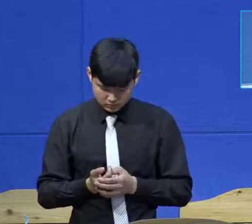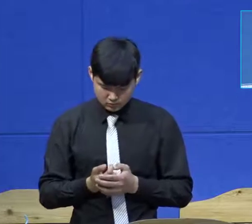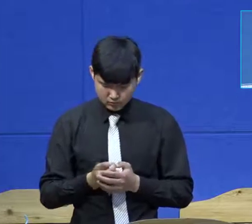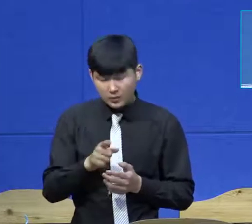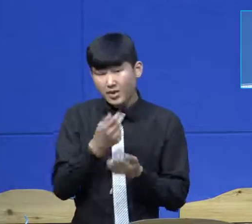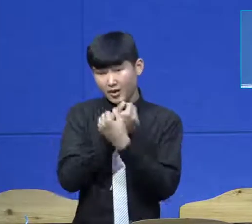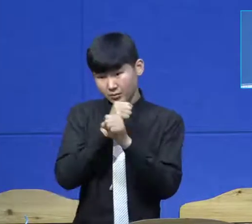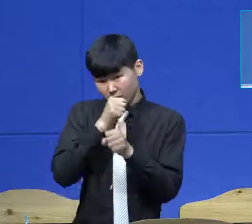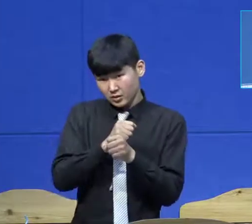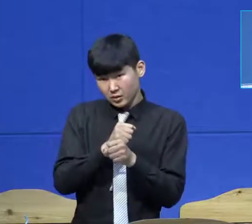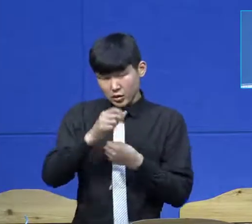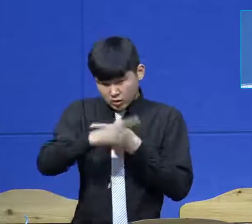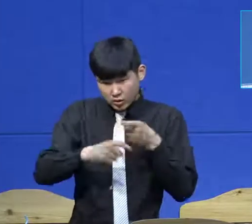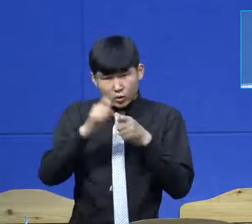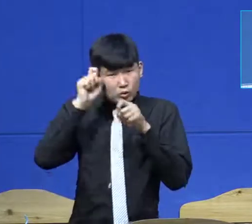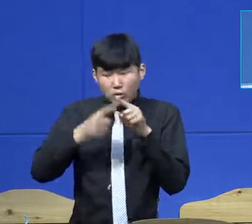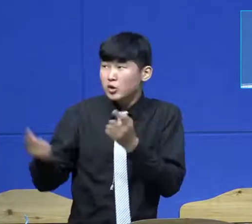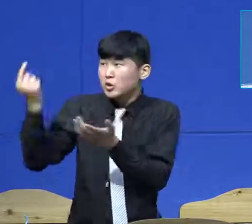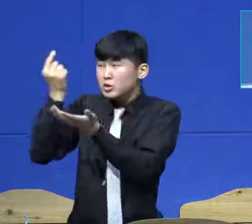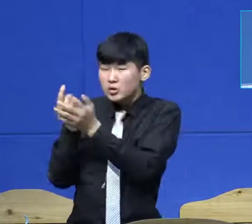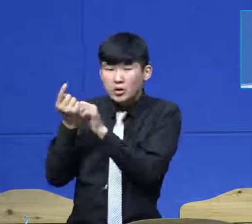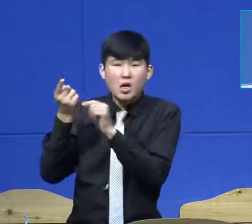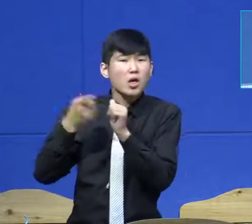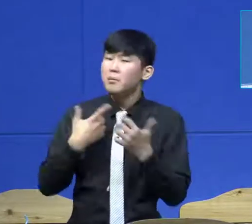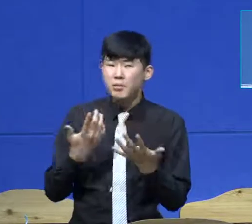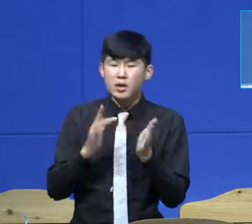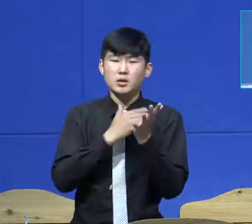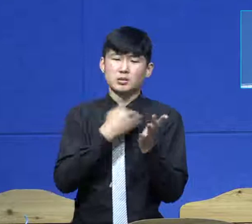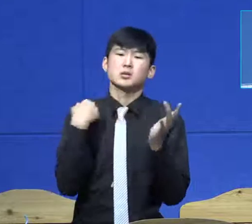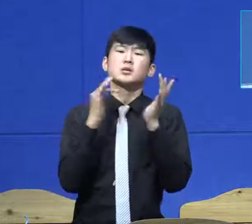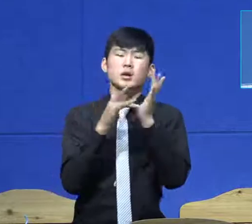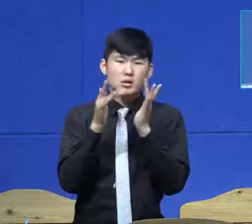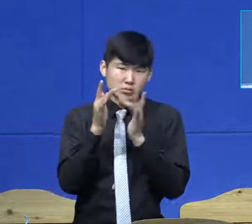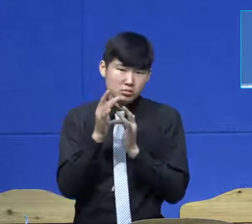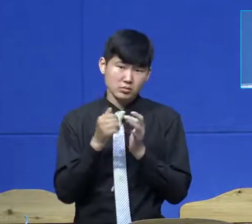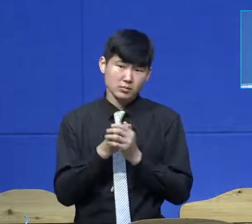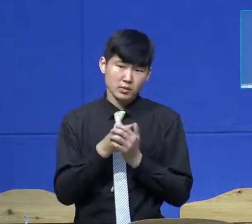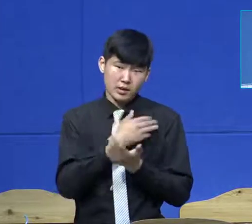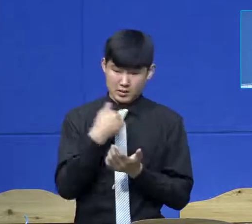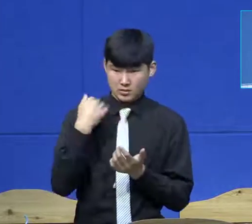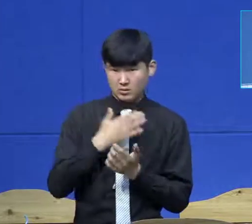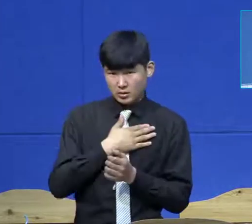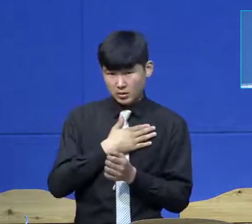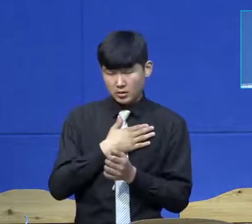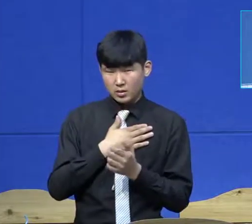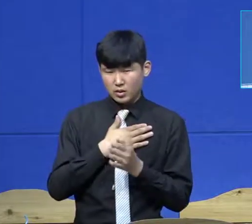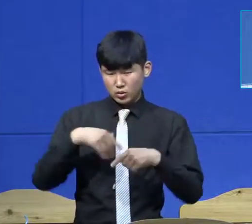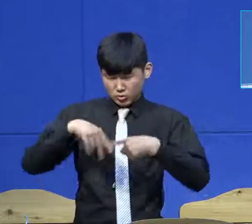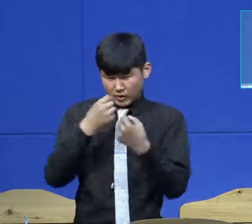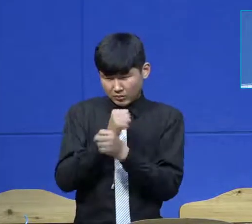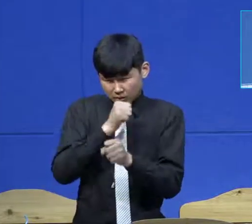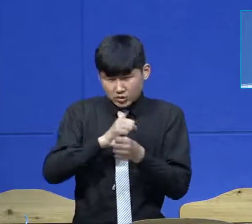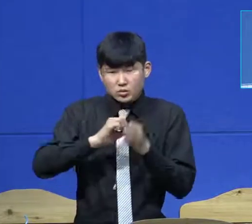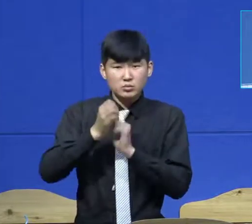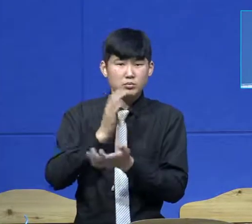Энэ аварлын ажлыг гүйцээхийн тулд ирсэн нэгэн бол эзэн Есүс. Эцэг маань нүгэлтнийг аврах ажлаа хийж байна. Би ч гэсэн